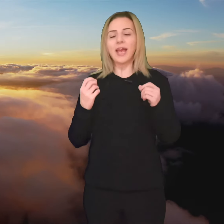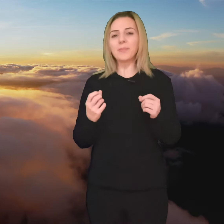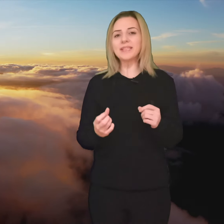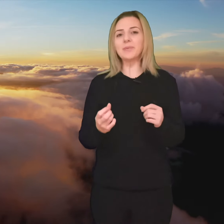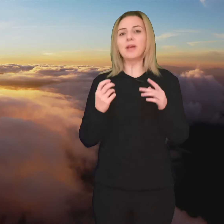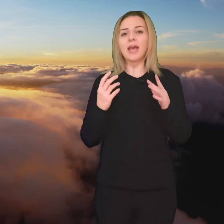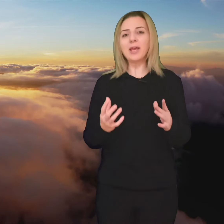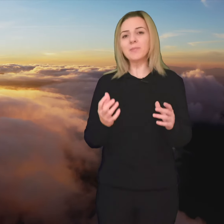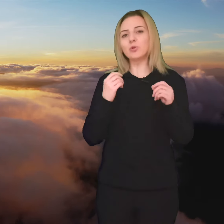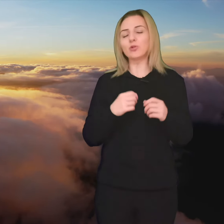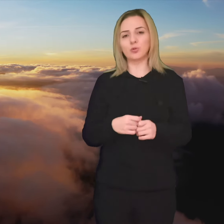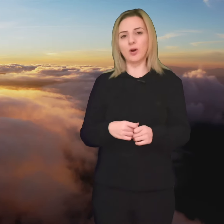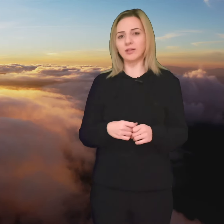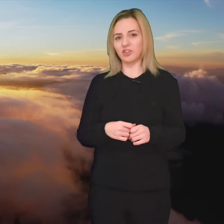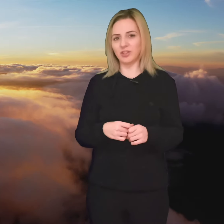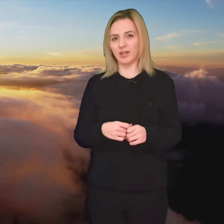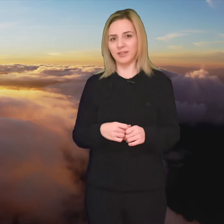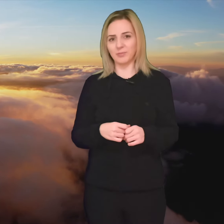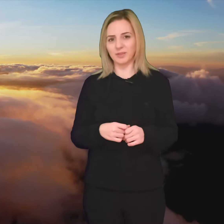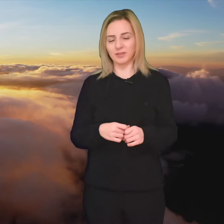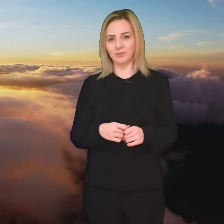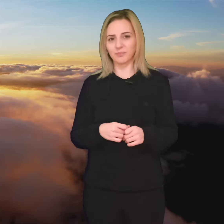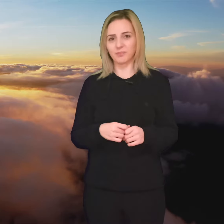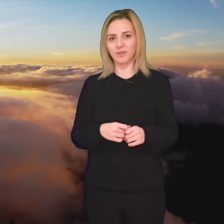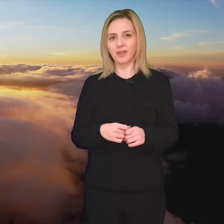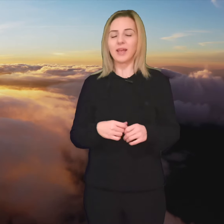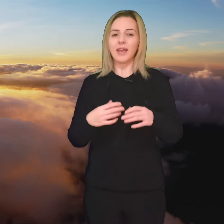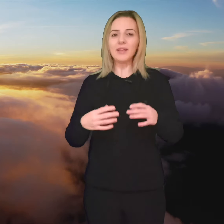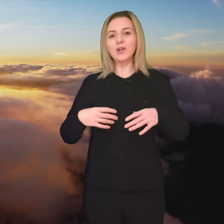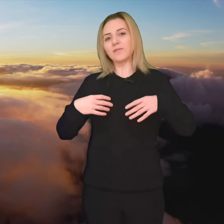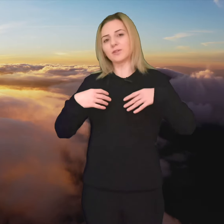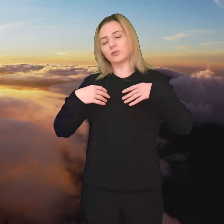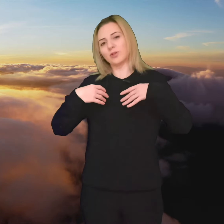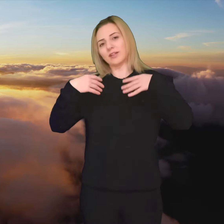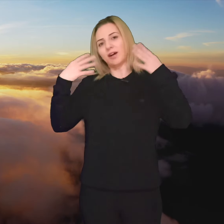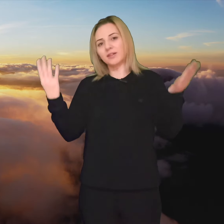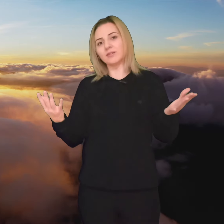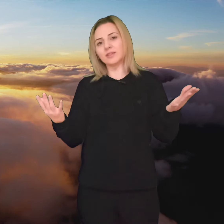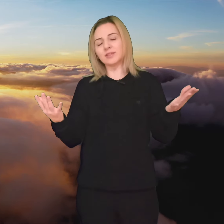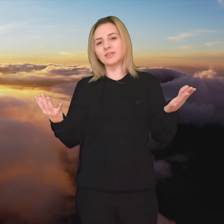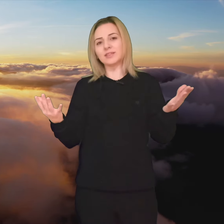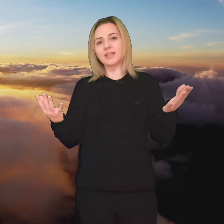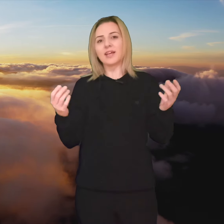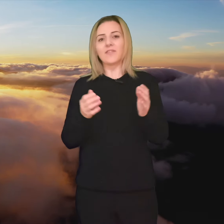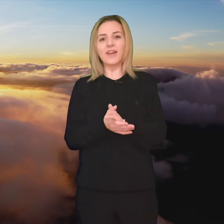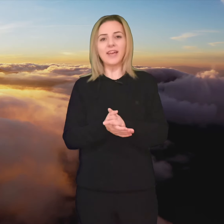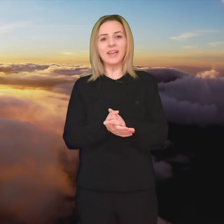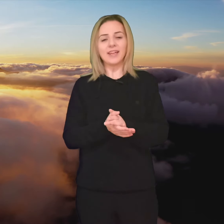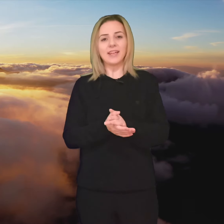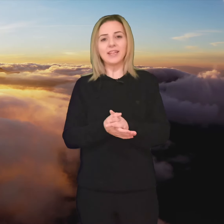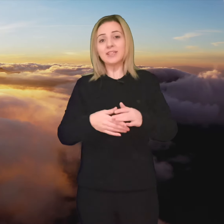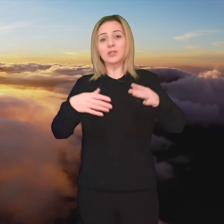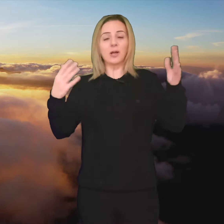Güneş bizim en büyük doğal ışık kaynağımızdır. Etrafını sürekli aydınlatır